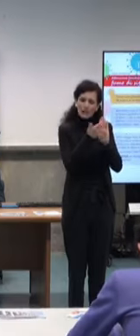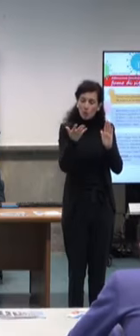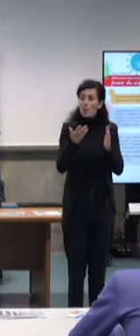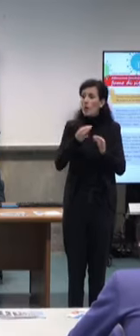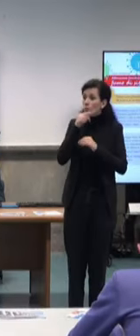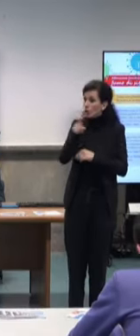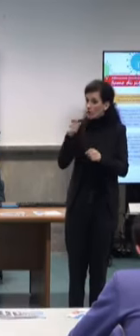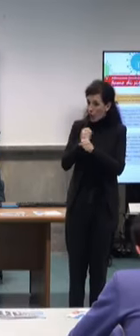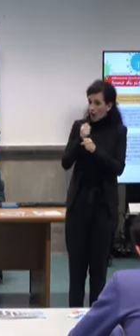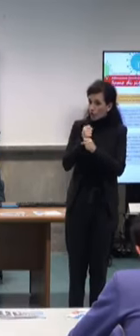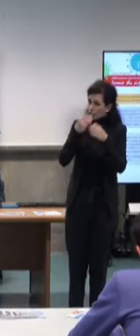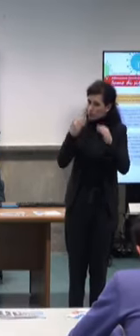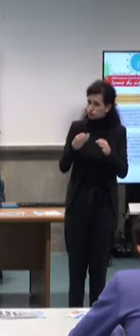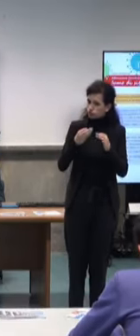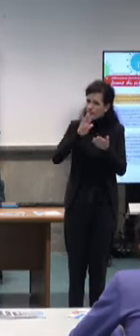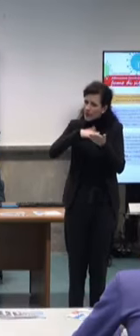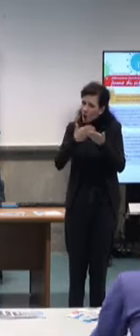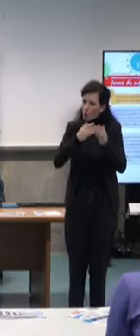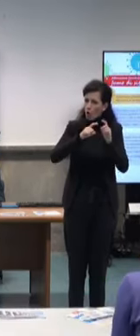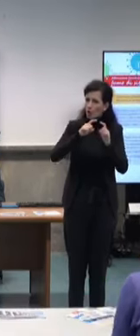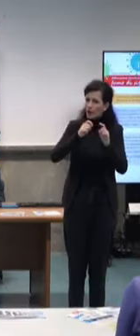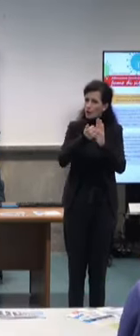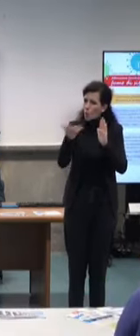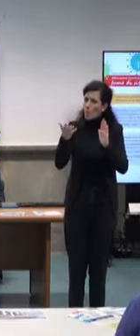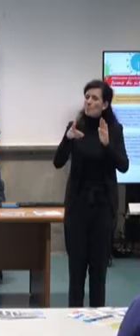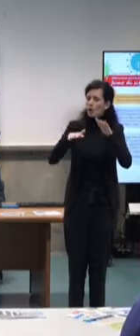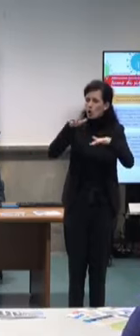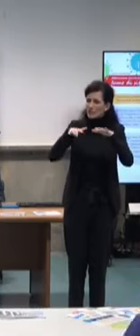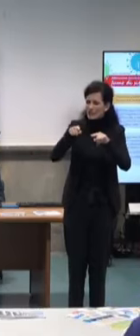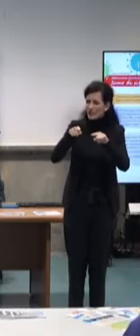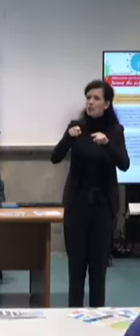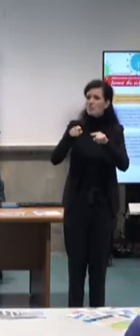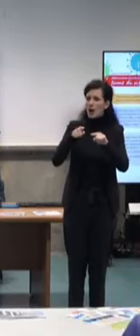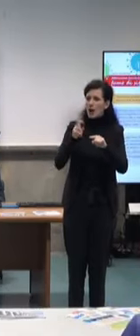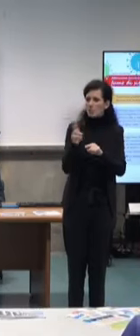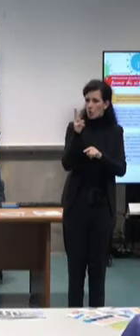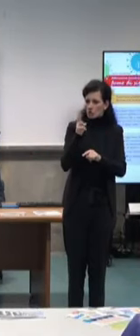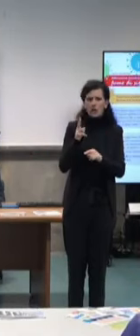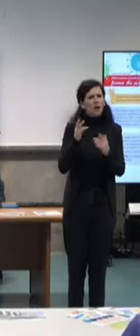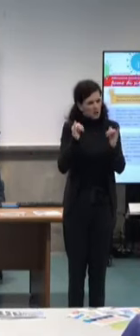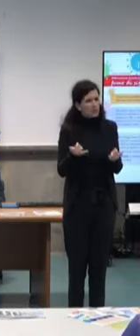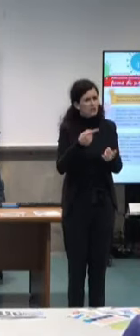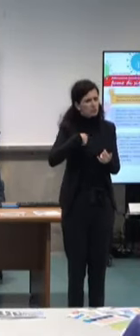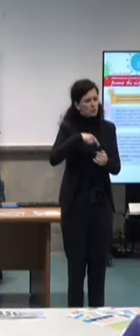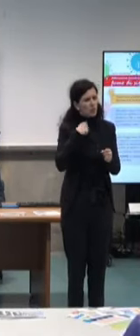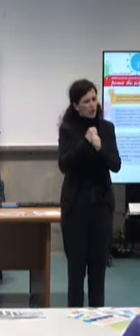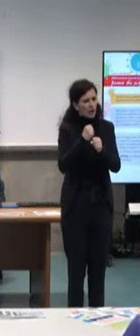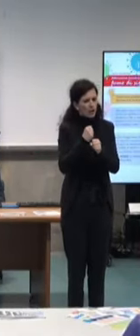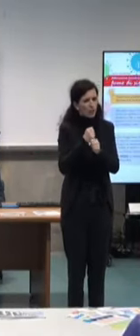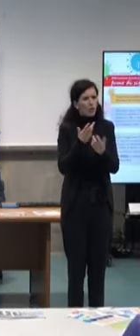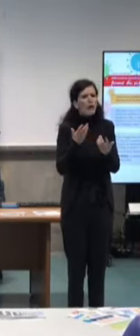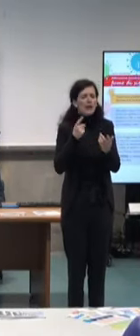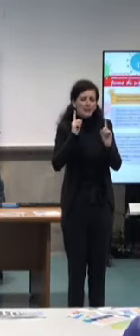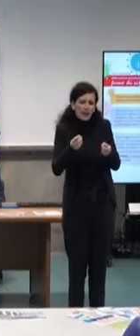si è un evento che abbiamo previsto soprattutto laddove che sappiamo essere avvenuto non sappiamo però